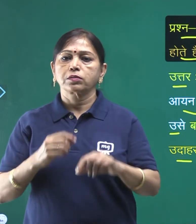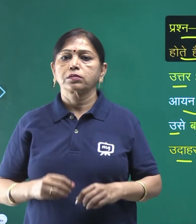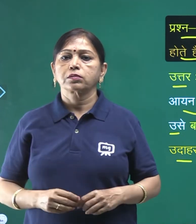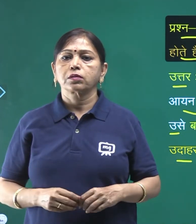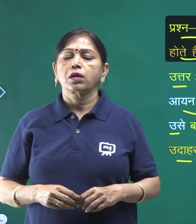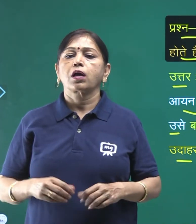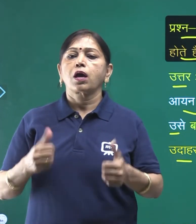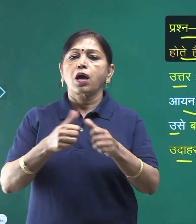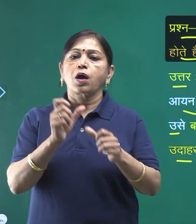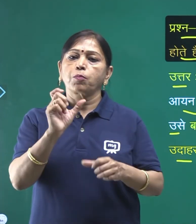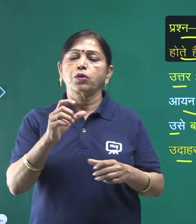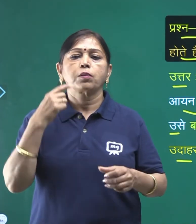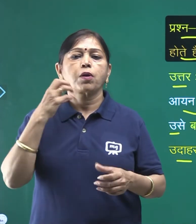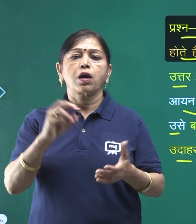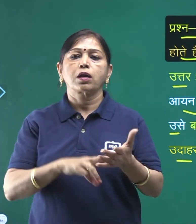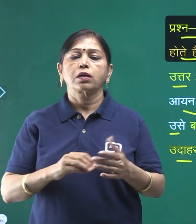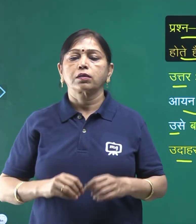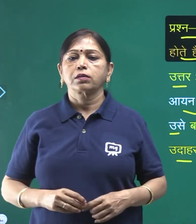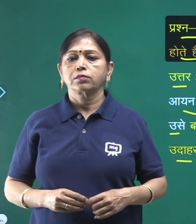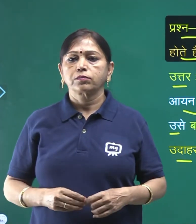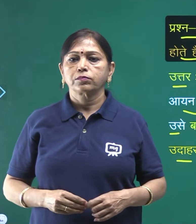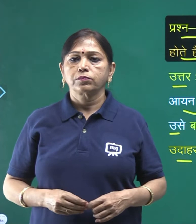अमोनियम आयन।